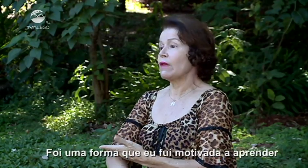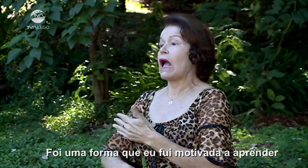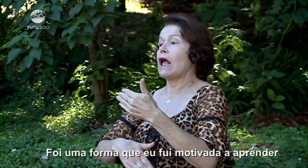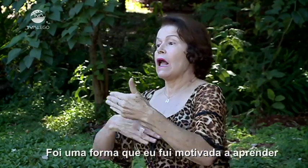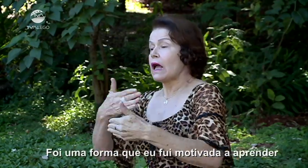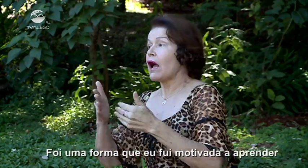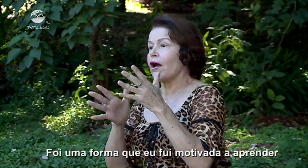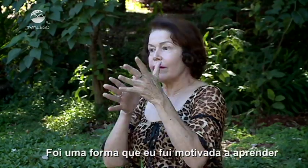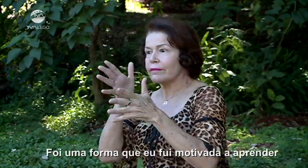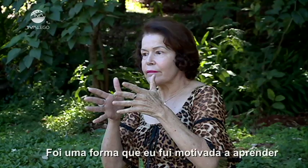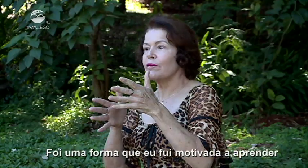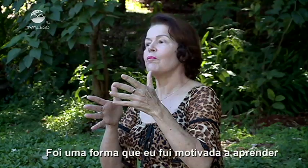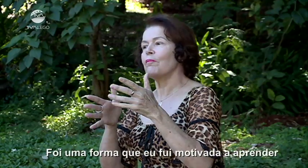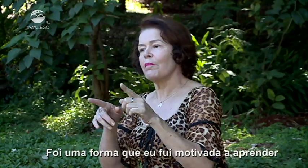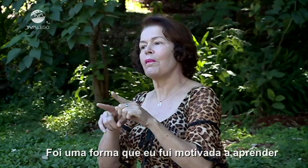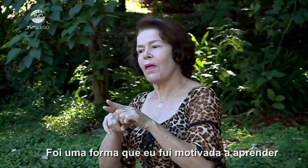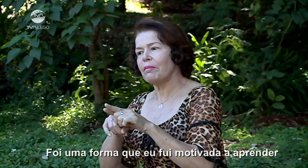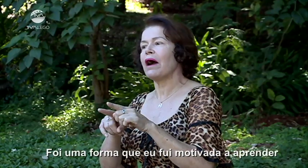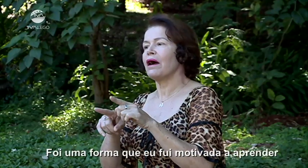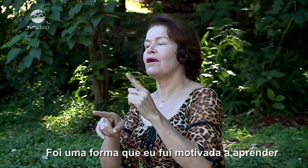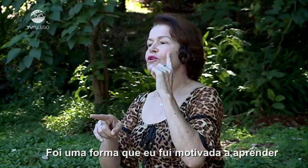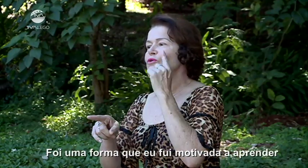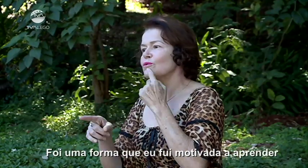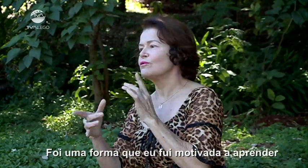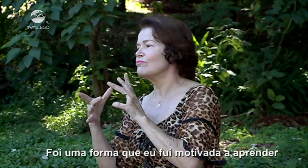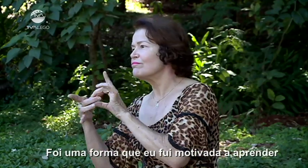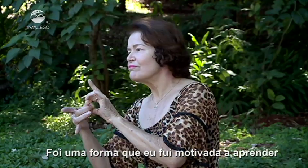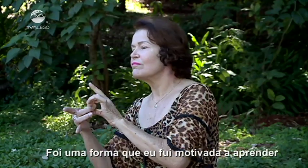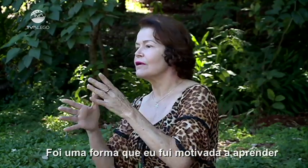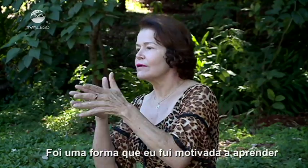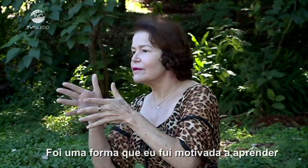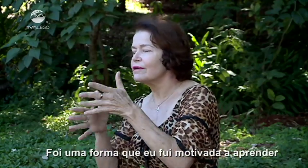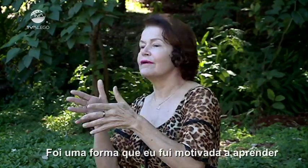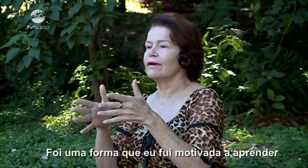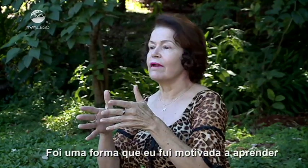uma forma que eu fui motivada a aprender, né?